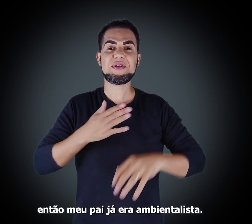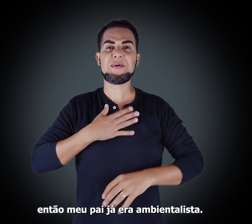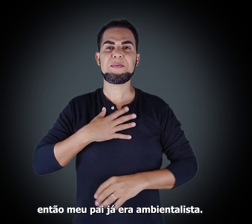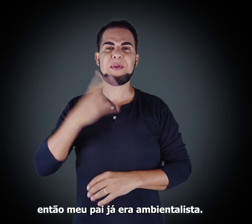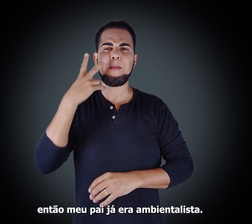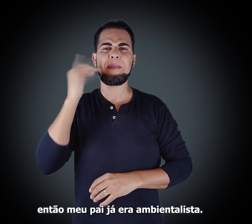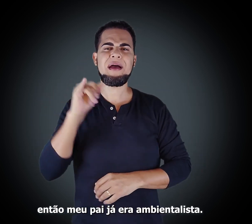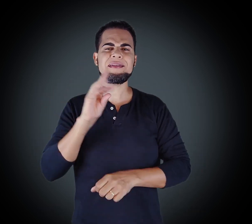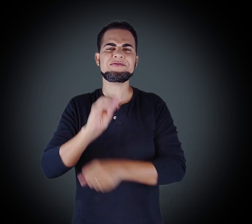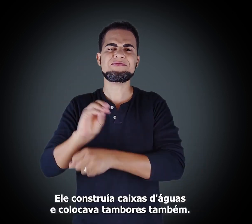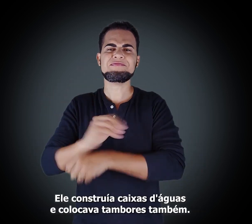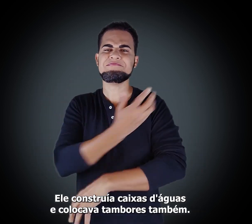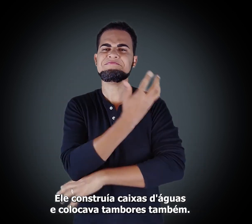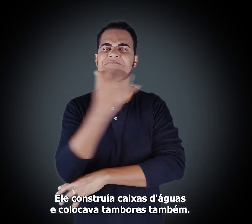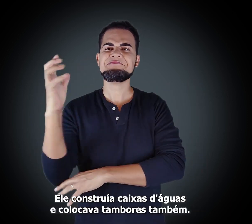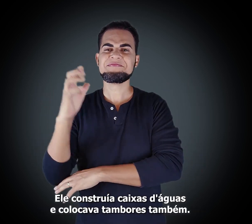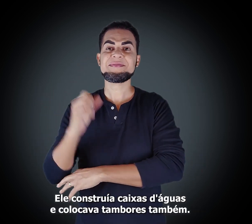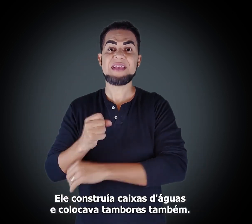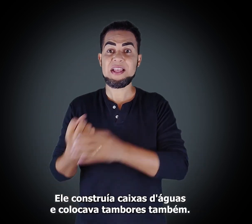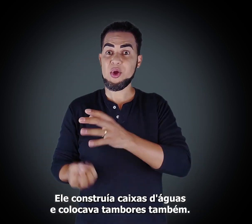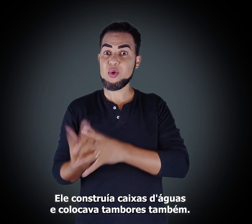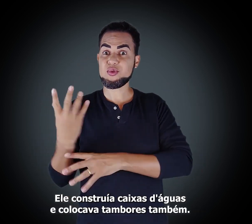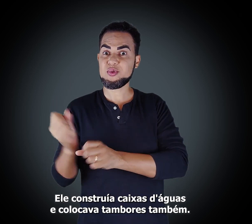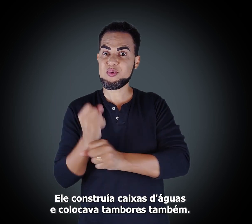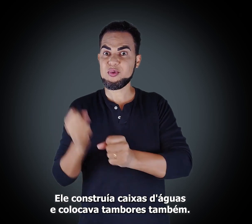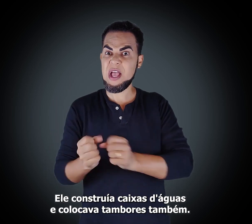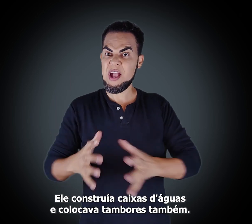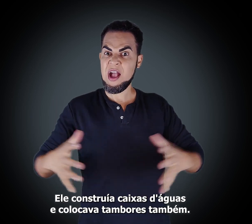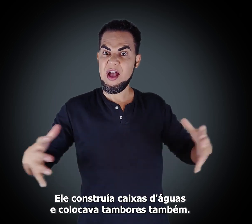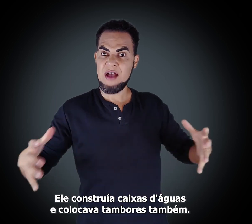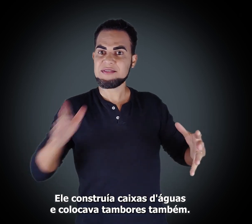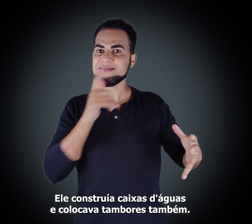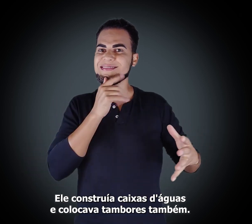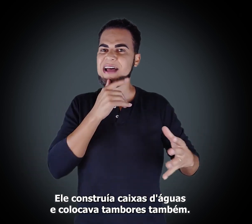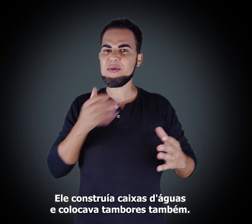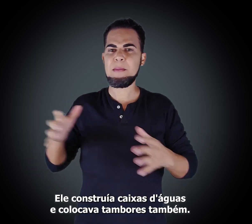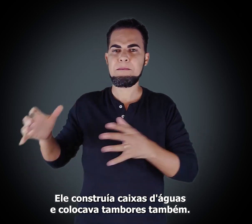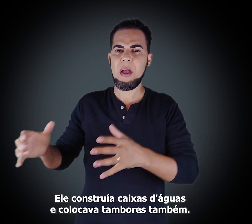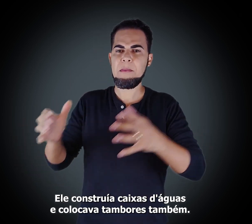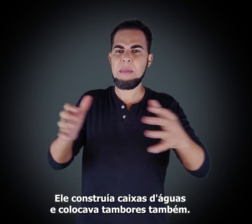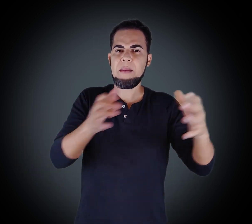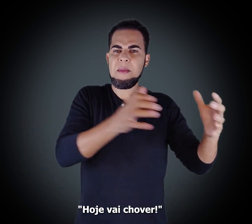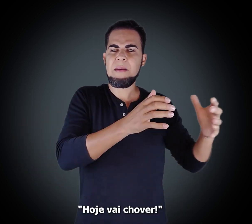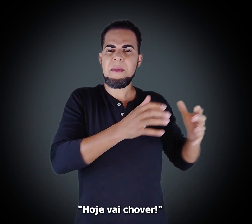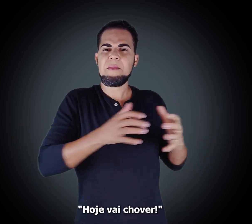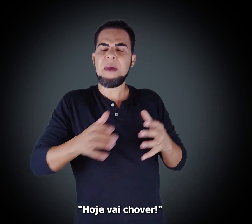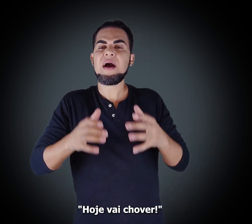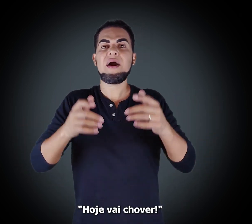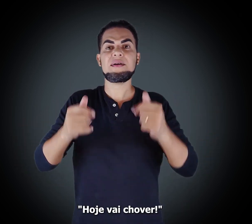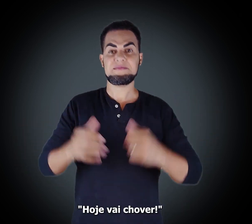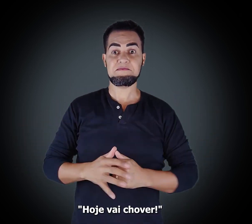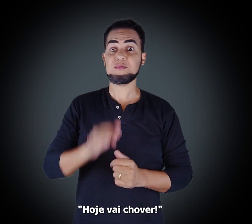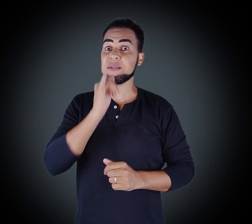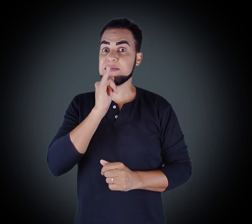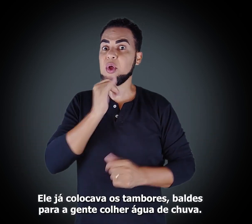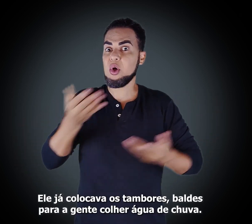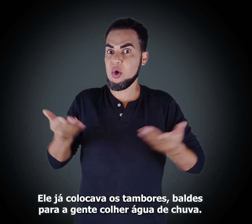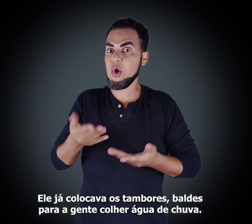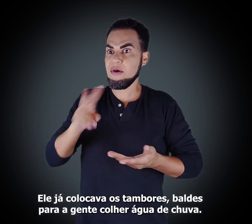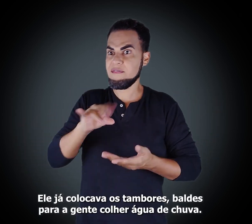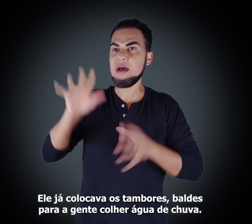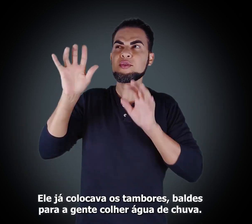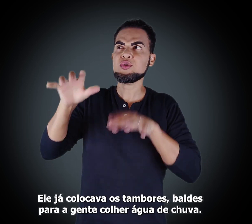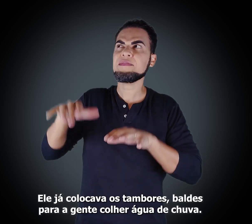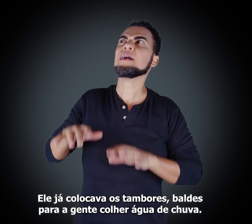era ambientalista. Ele construía caixas d'água e colocava tambores também. Hoje vai chover. E